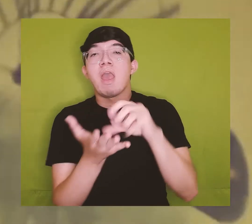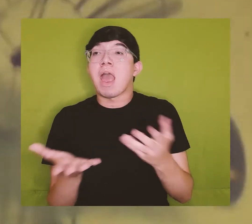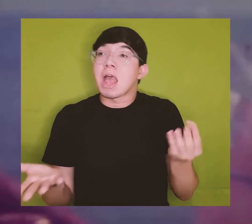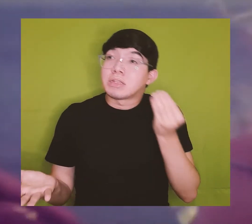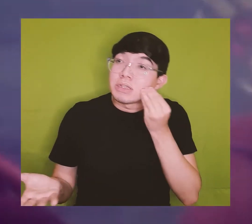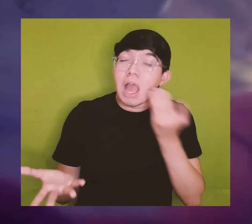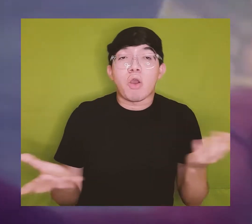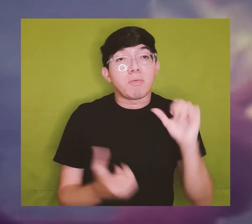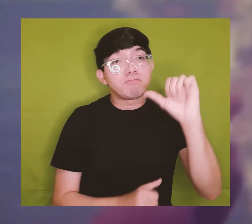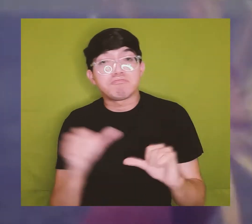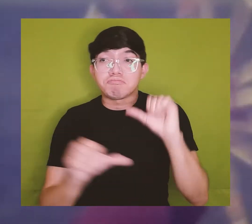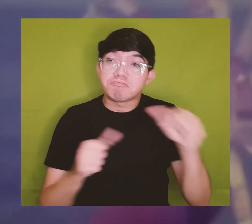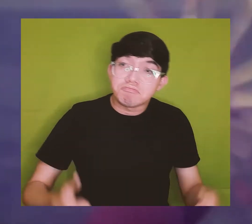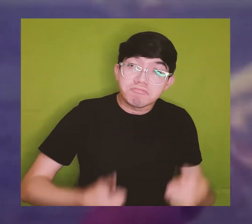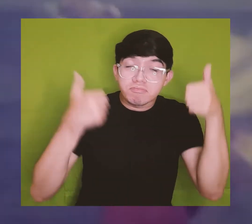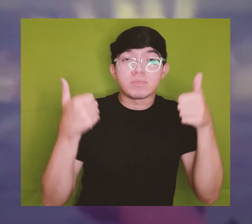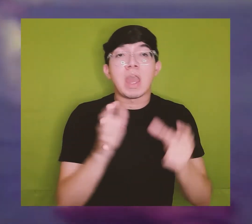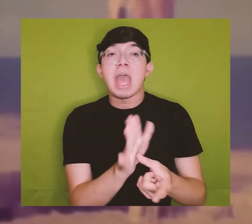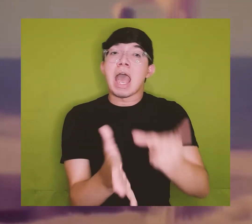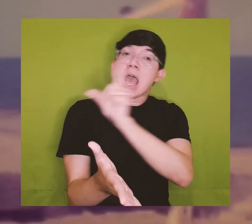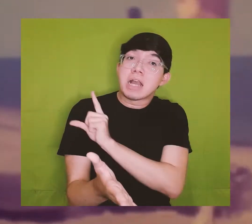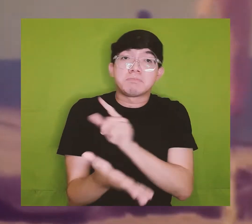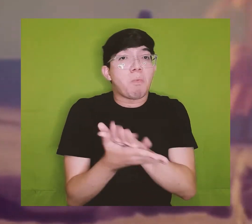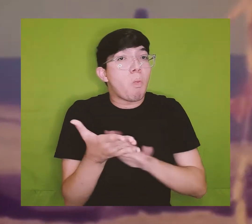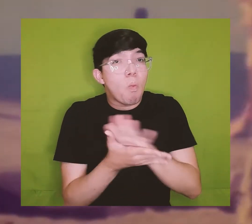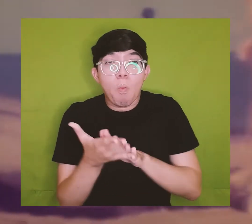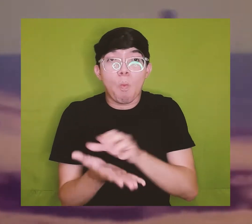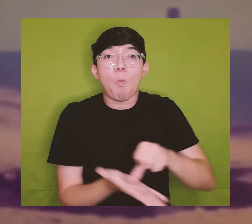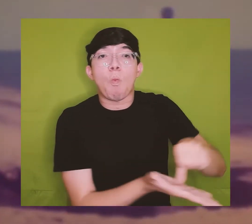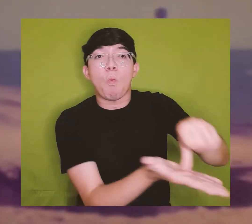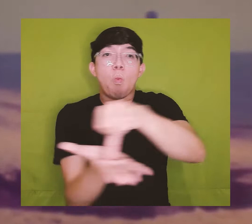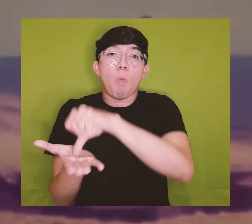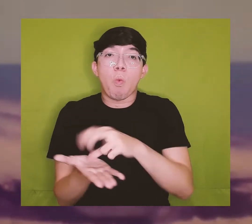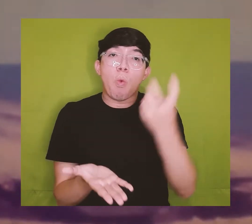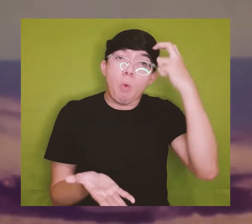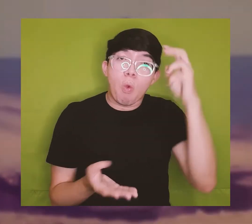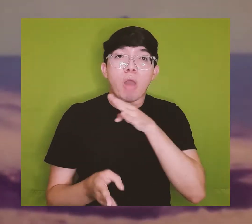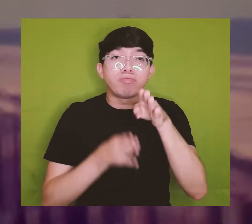quadro. Mas até então não tinha tantos locais de frequentar, tipo,